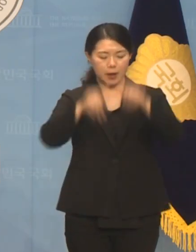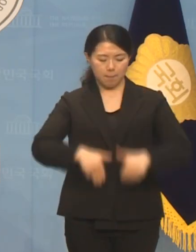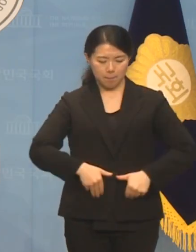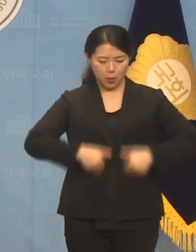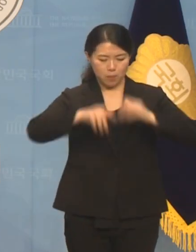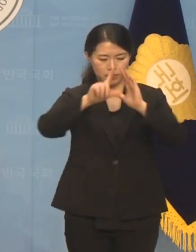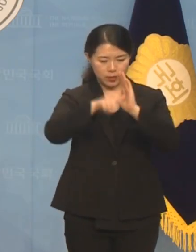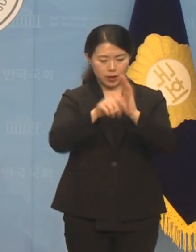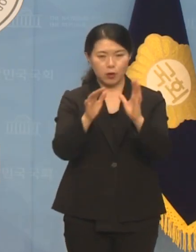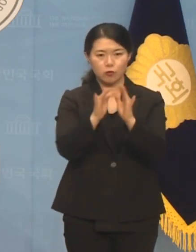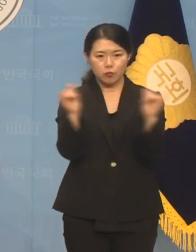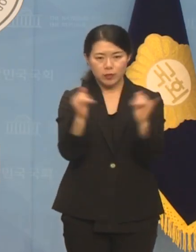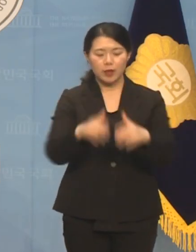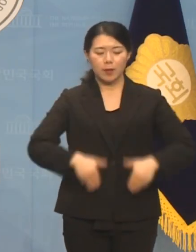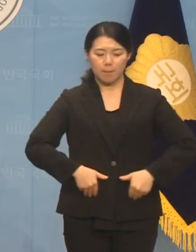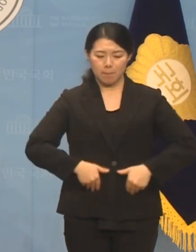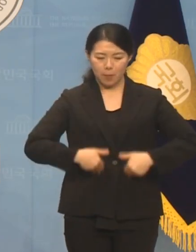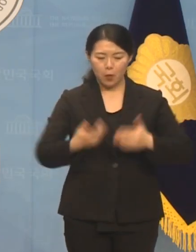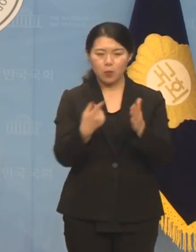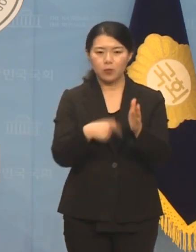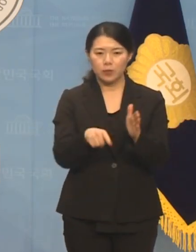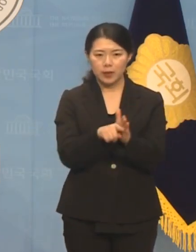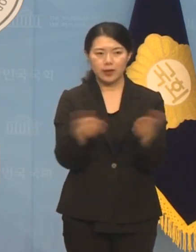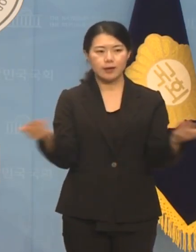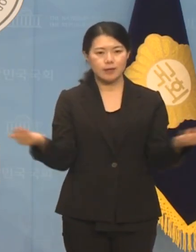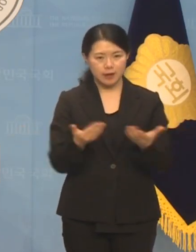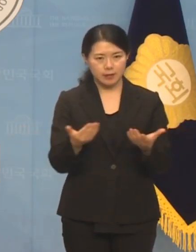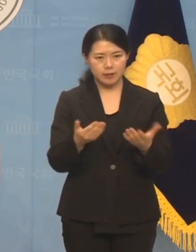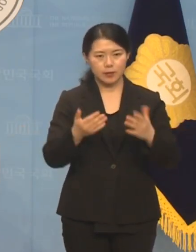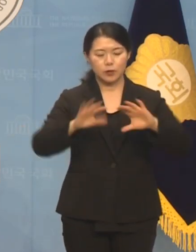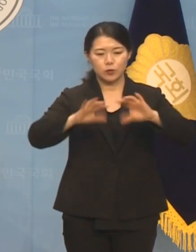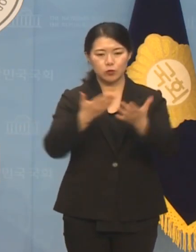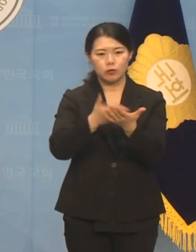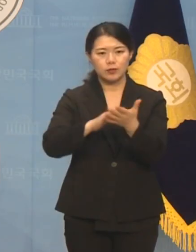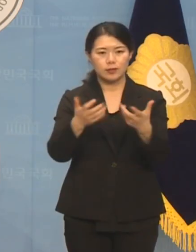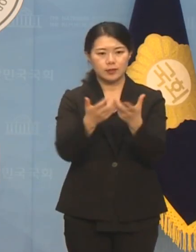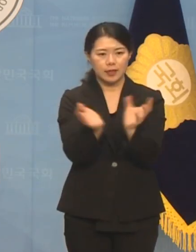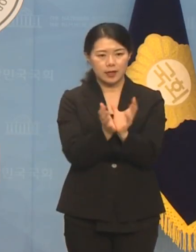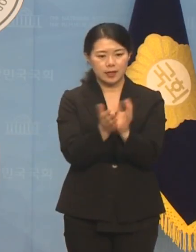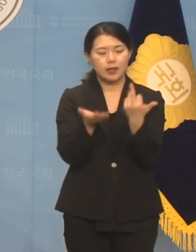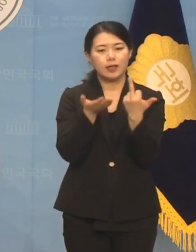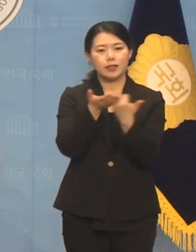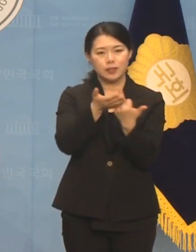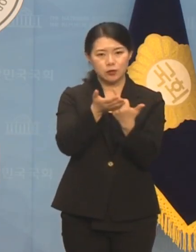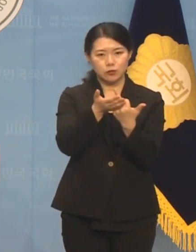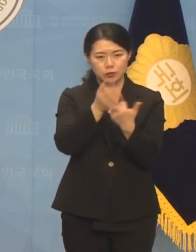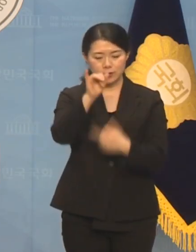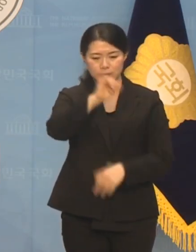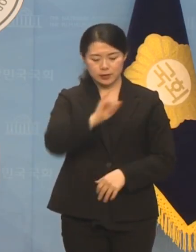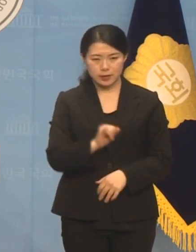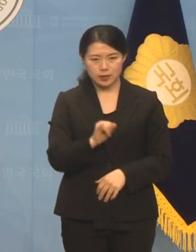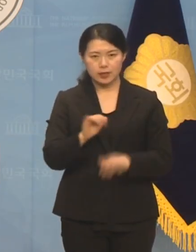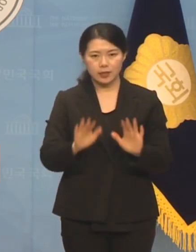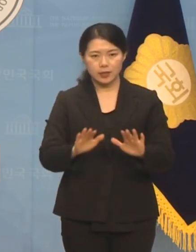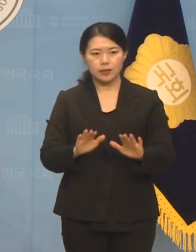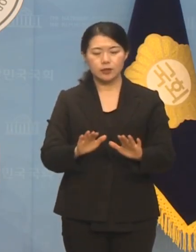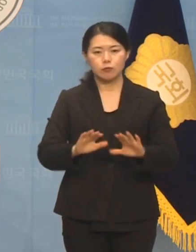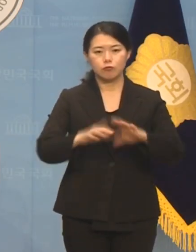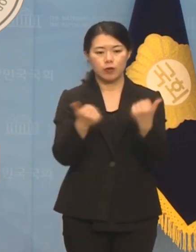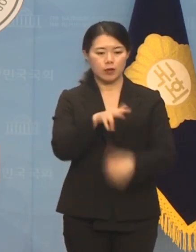국민의 봄날을 위해 정치하는 조국혁신당 원내 수석부대표 제주 남원읍 출신 국회의원